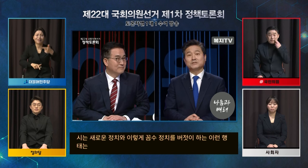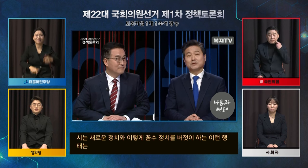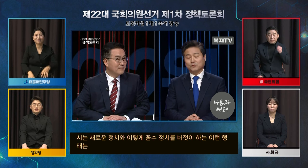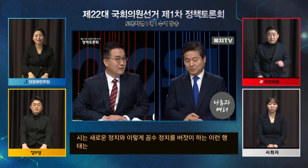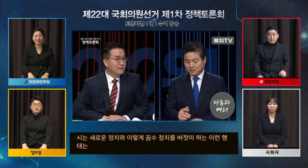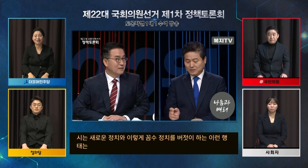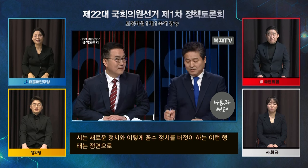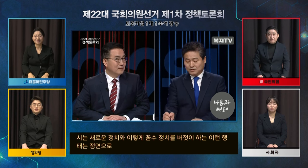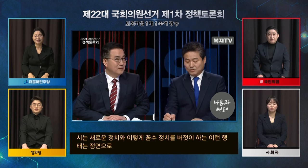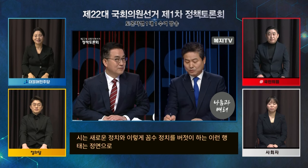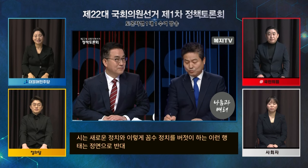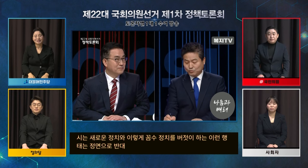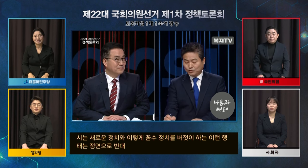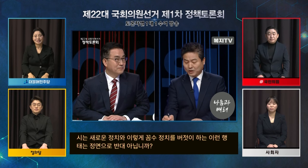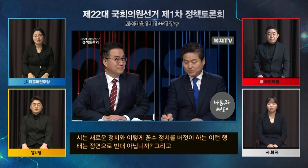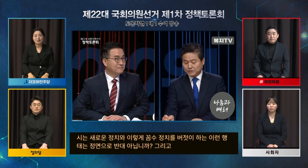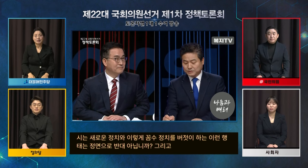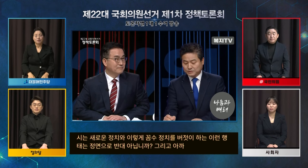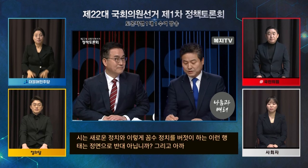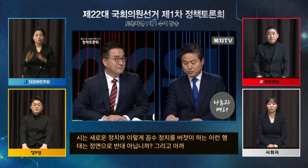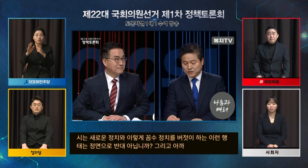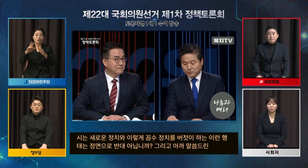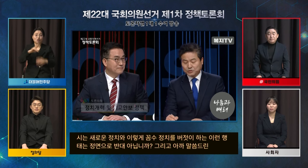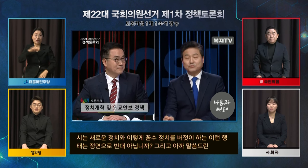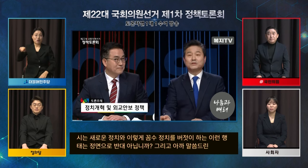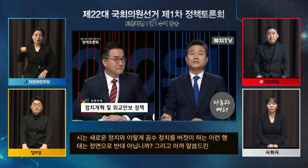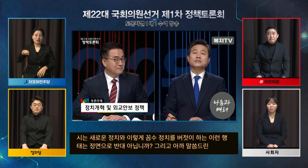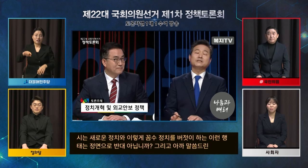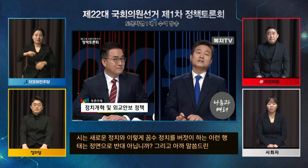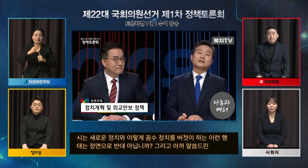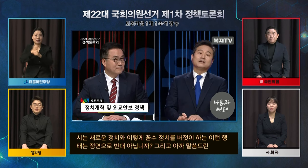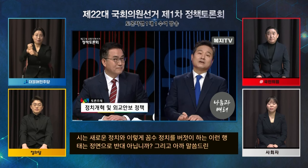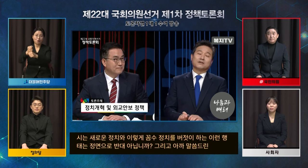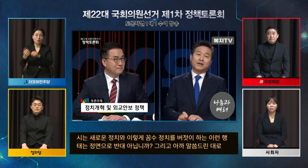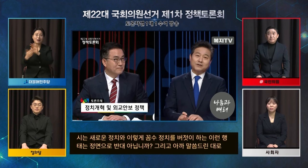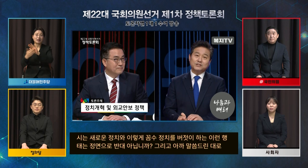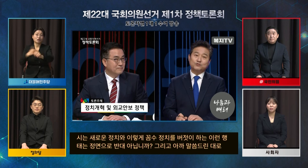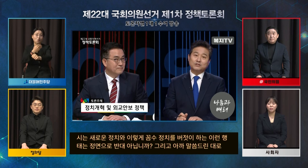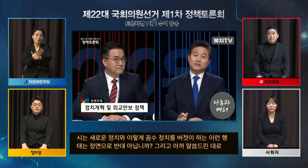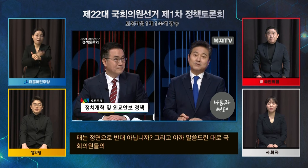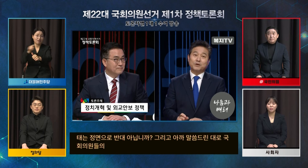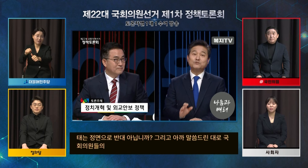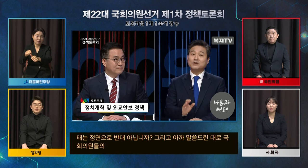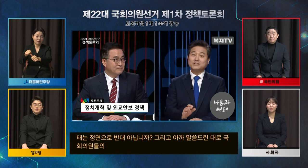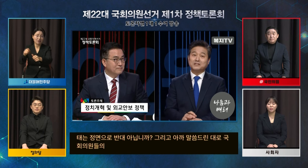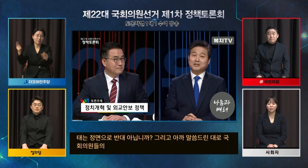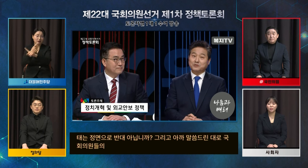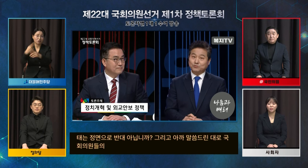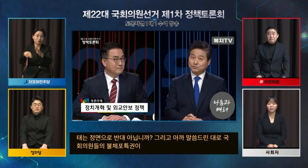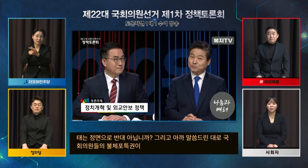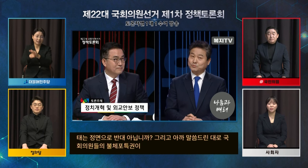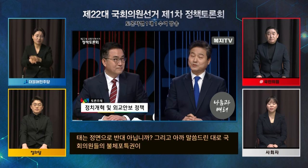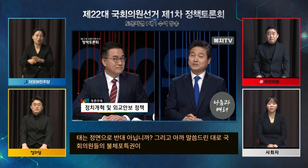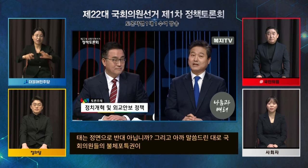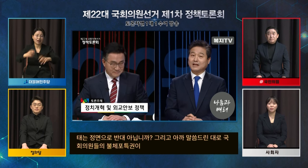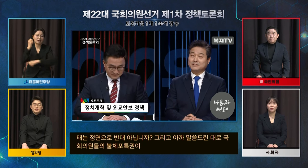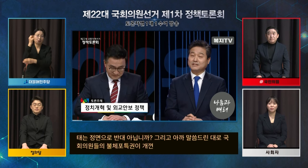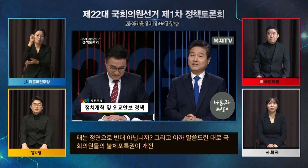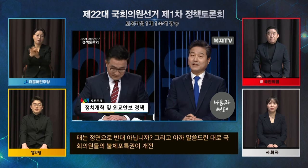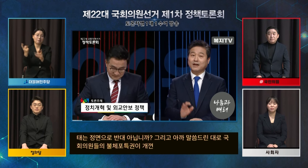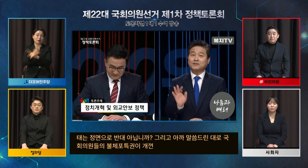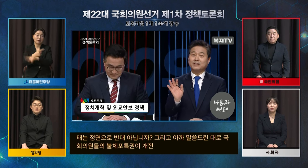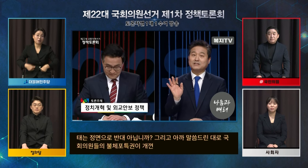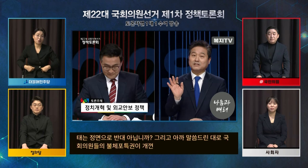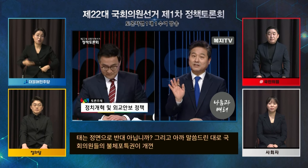말씀드렸던 대로 국회의원들의 불체포 특권이 개헌 이슈인 걸 법률가이시기 때문에 누구보다도 잘